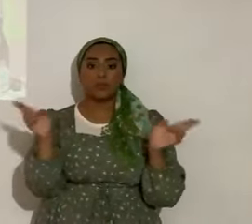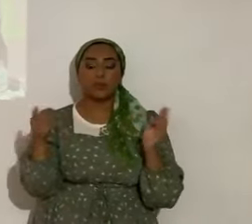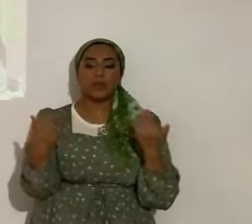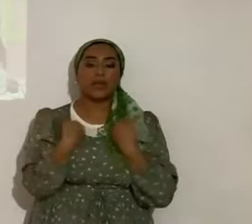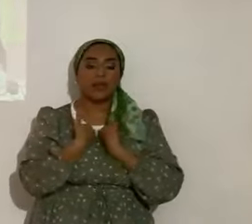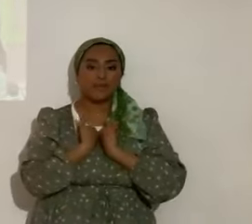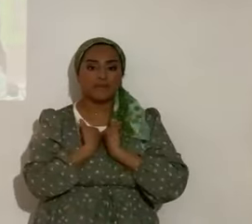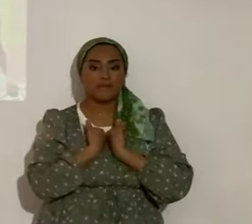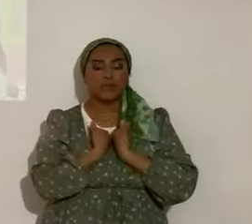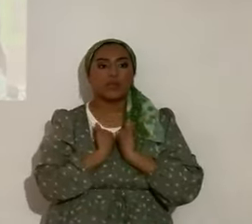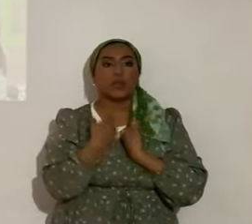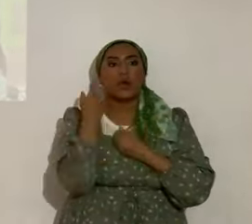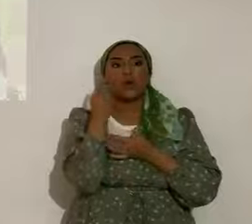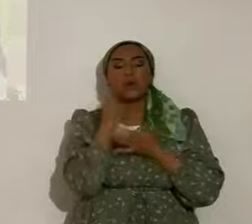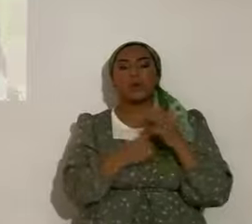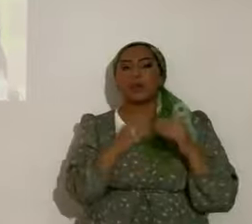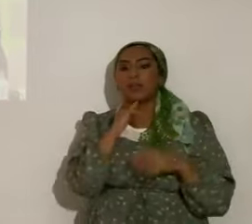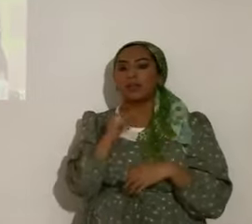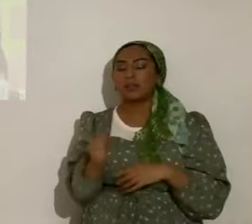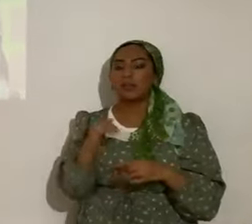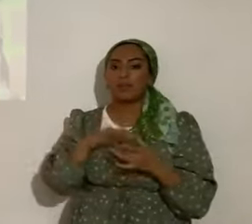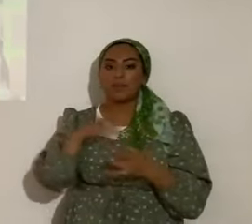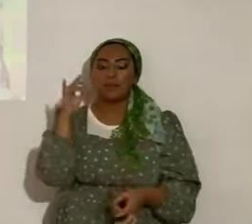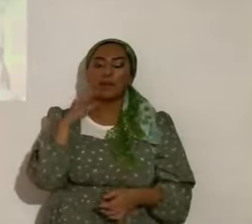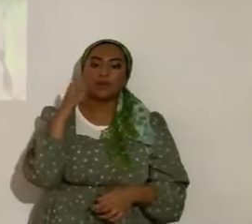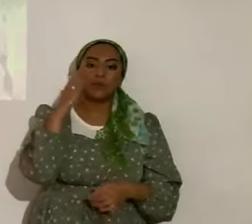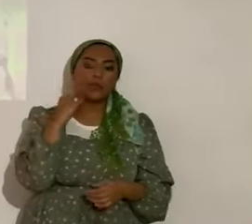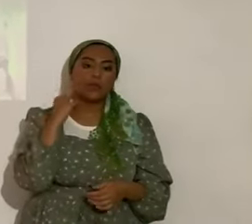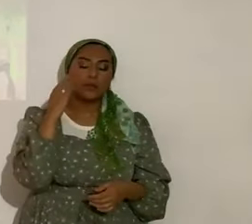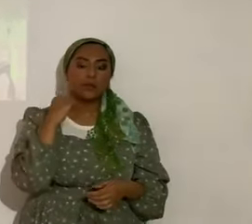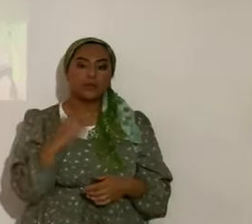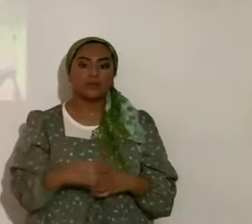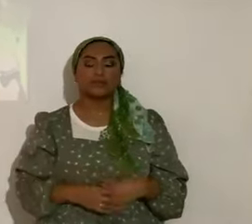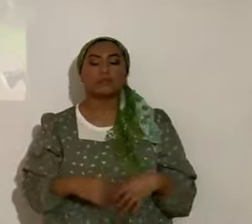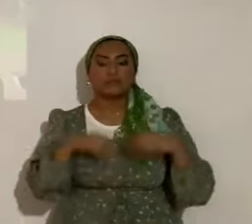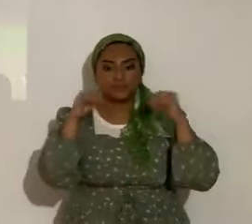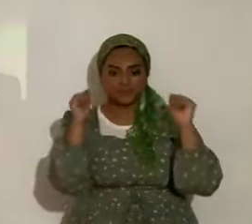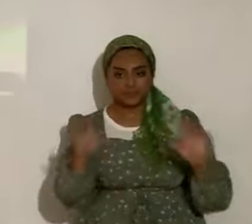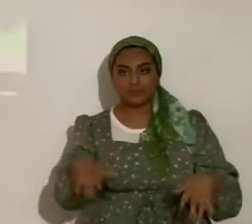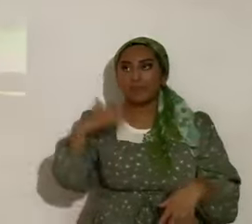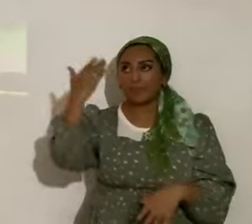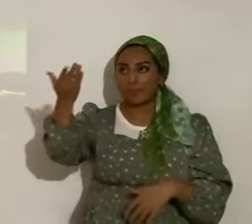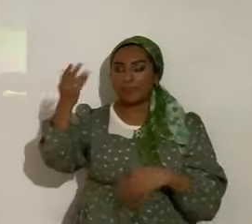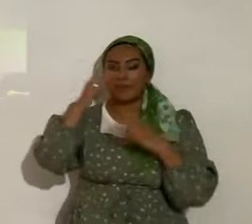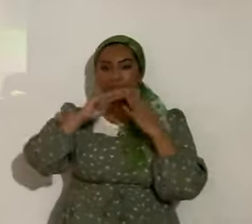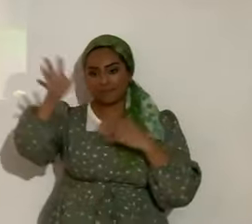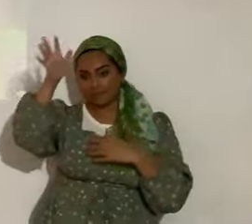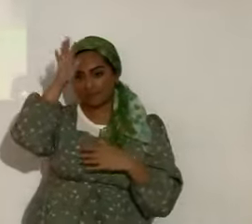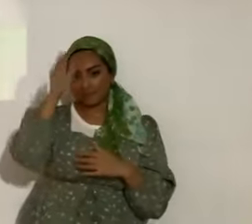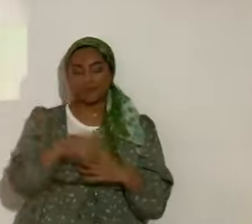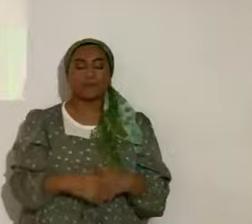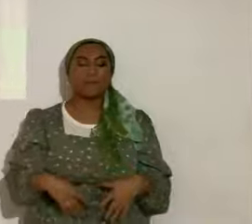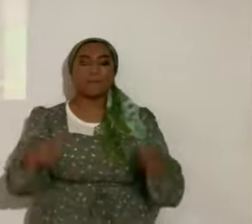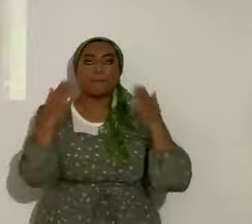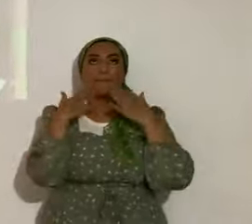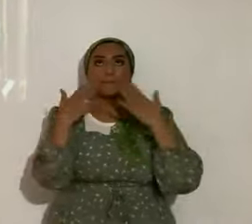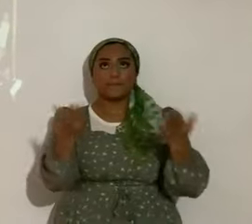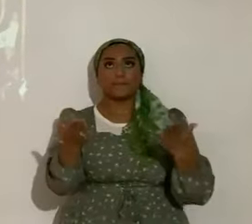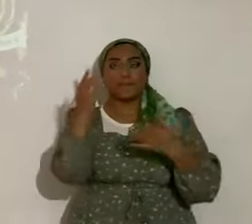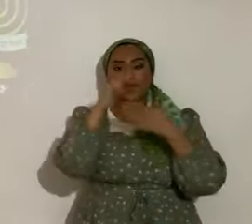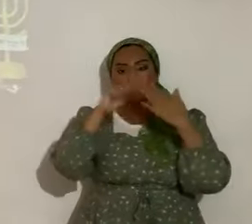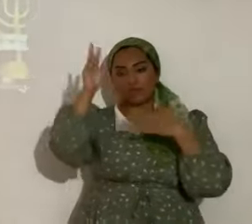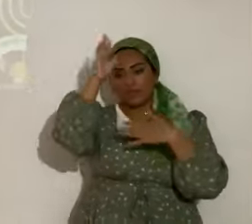hermana, ¿qué es una experiencia espiritual? Bendito es el Abacados, toda Gabá, Abacados.